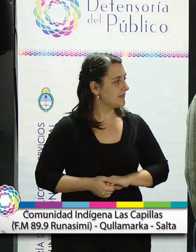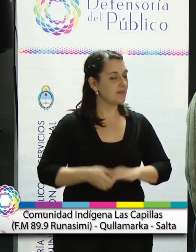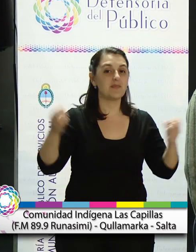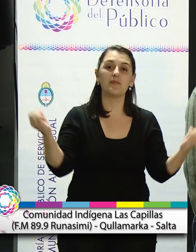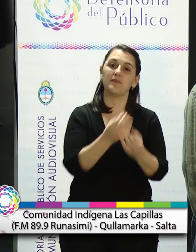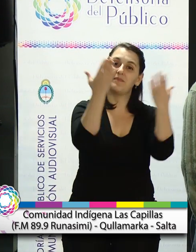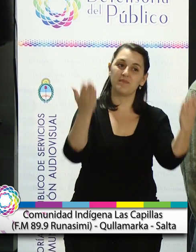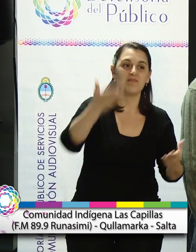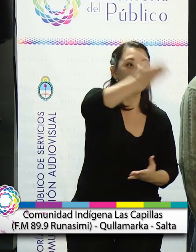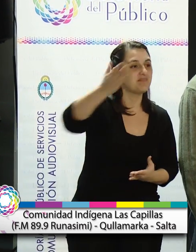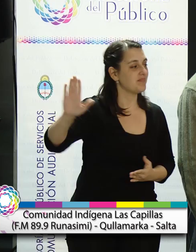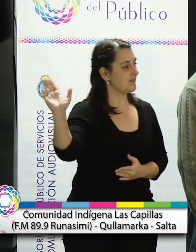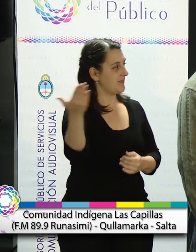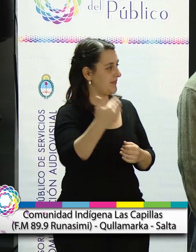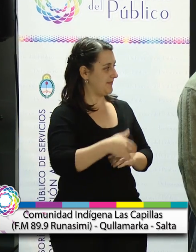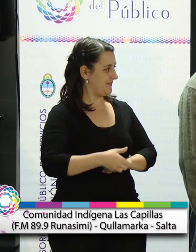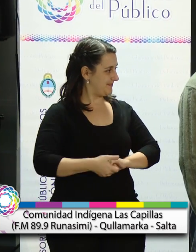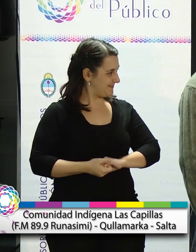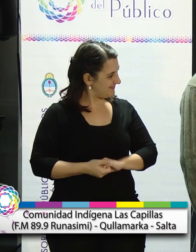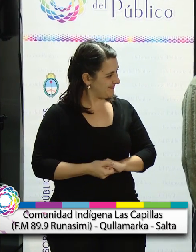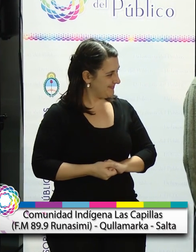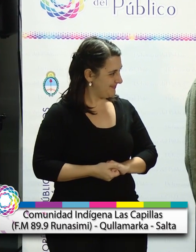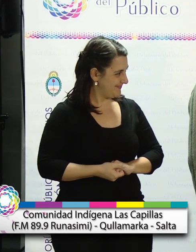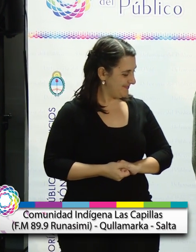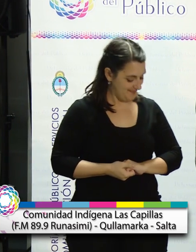Buenos días a todos. Sí.